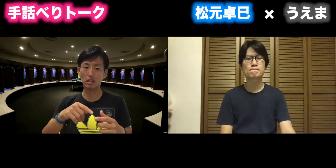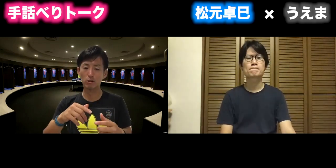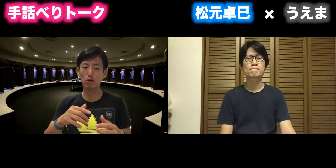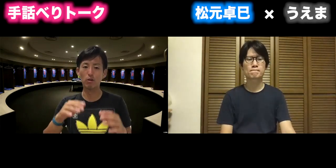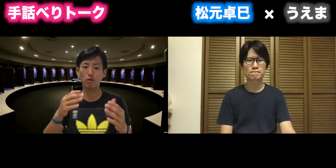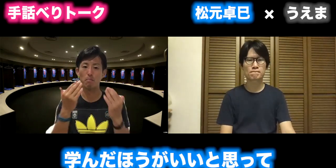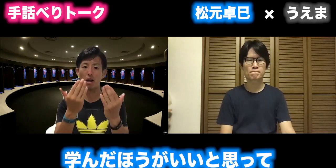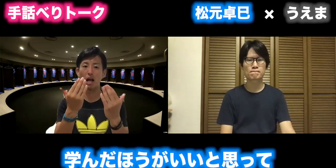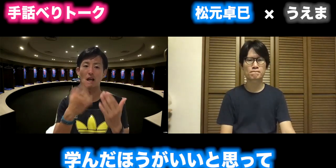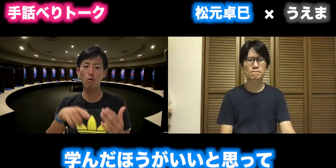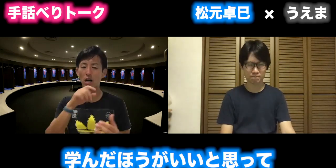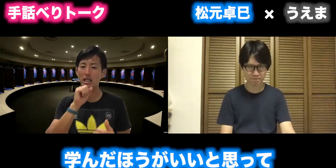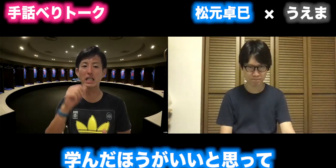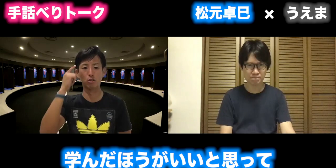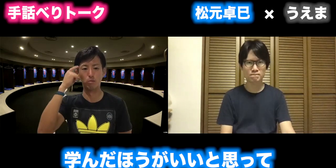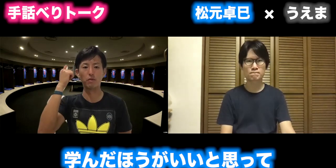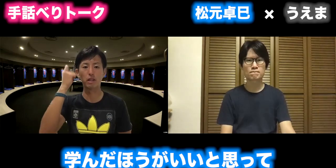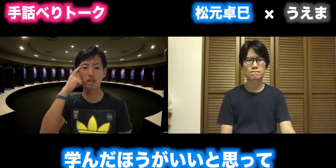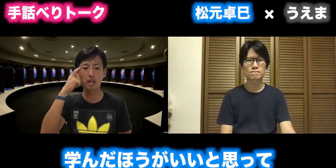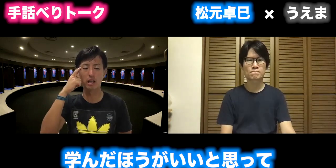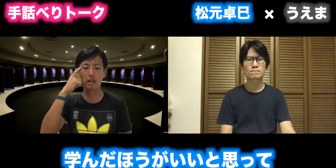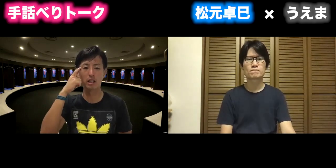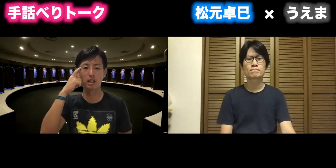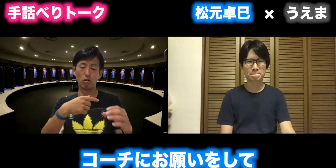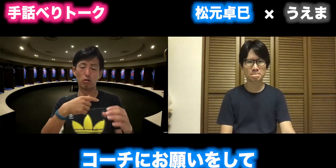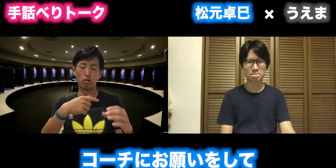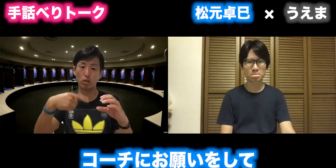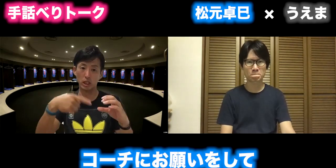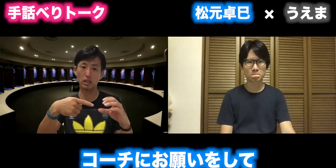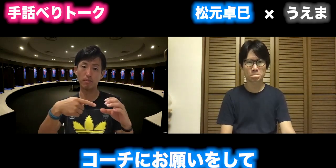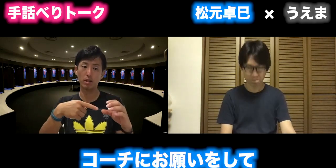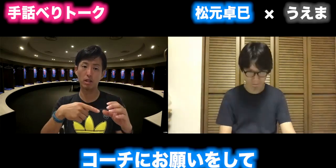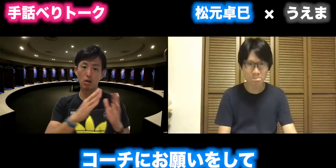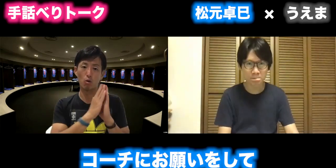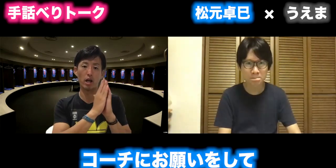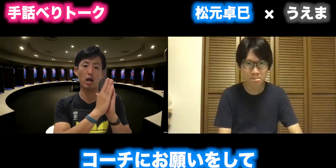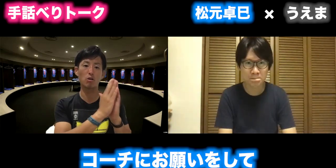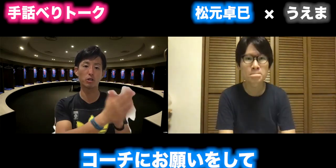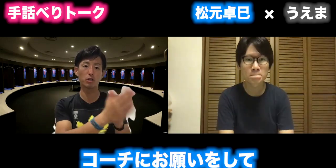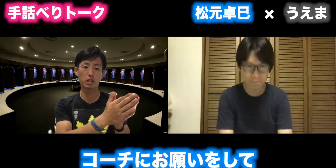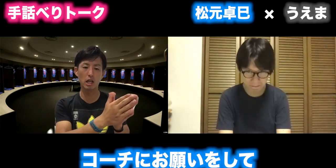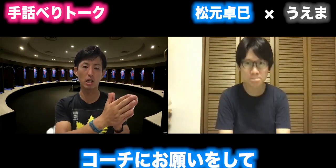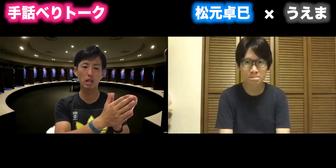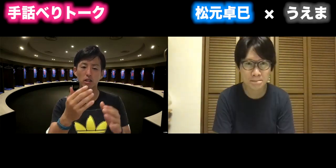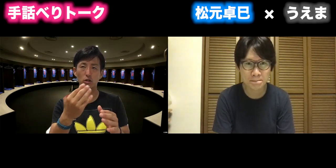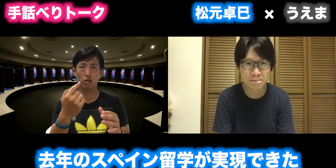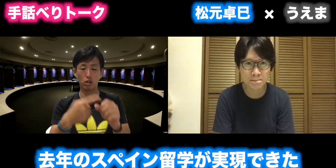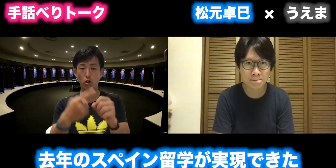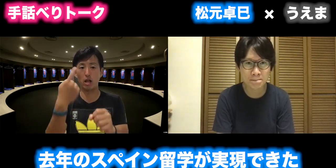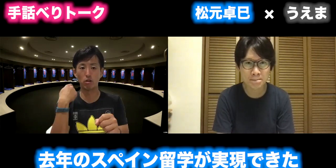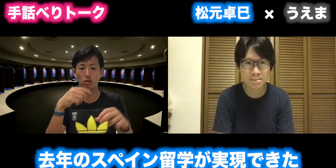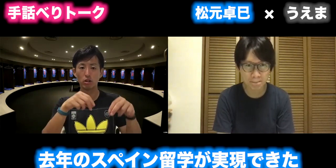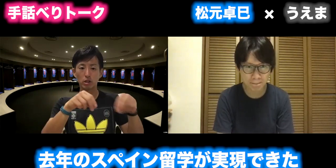を学んだ方がいると思ってねまっコーチねお願いを知って